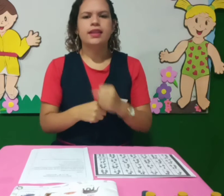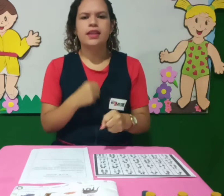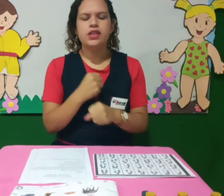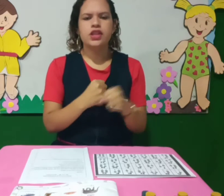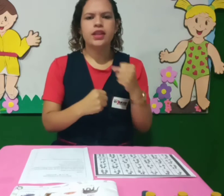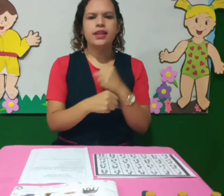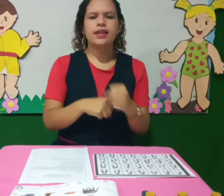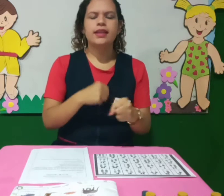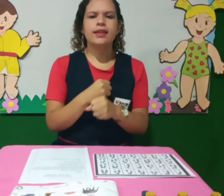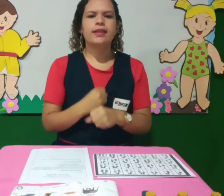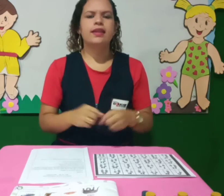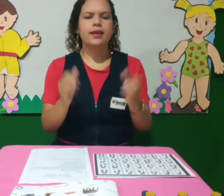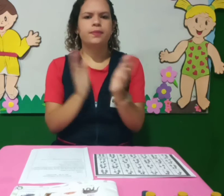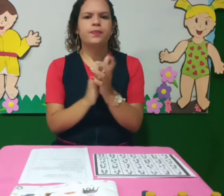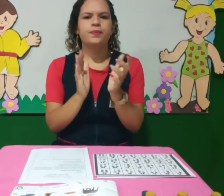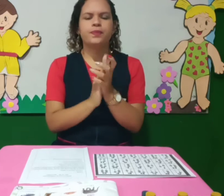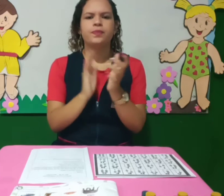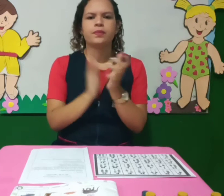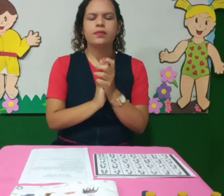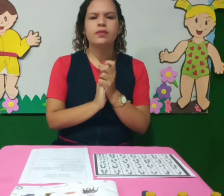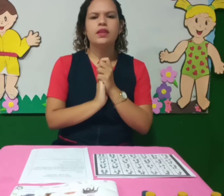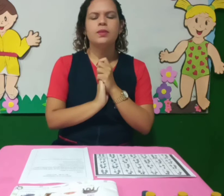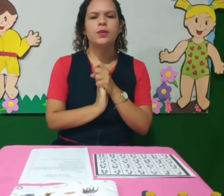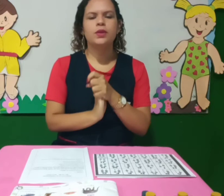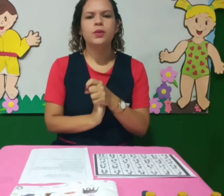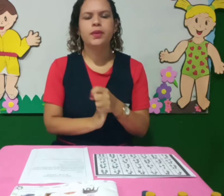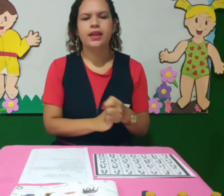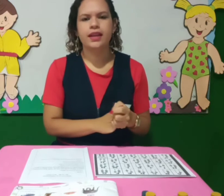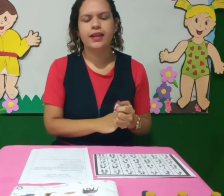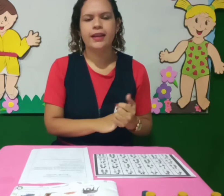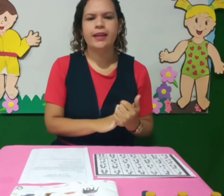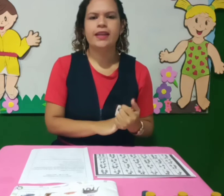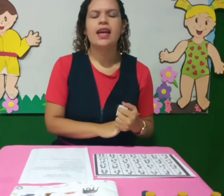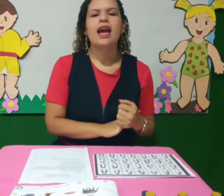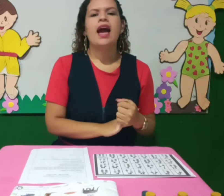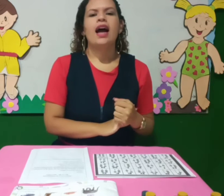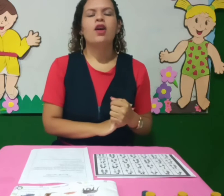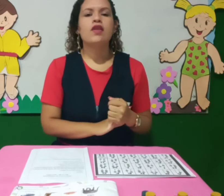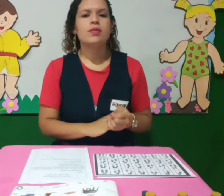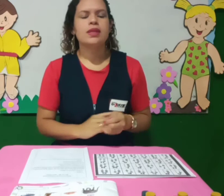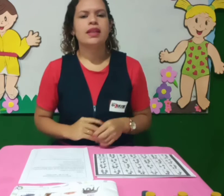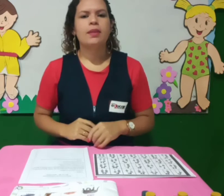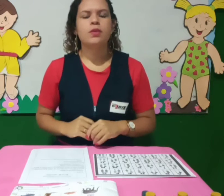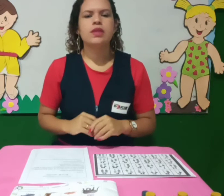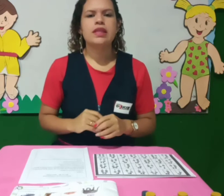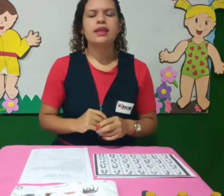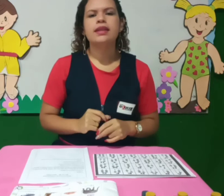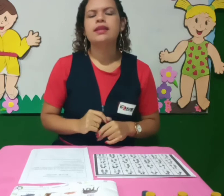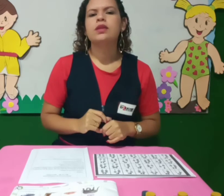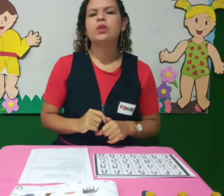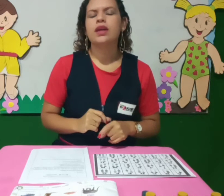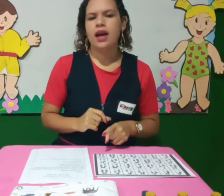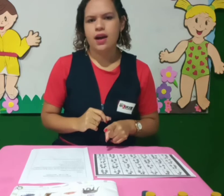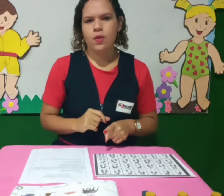Tingue-lingue-lingue, tingue-lingue-lingue, tingue-lingue-lingue. Muito bem. Agora vamos cantar a música do